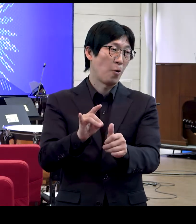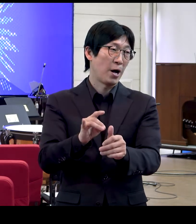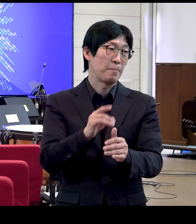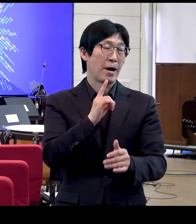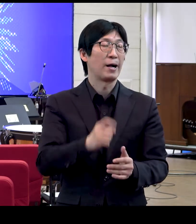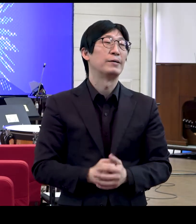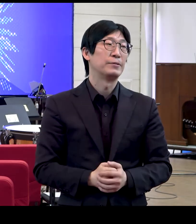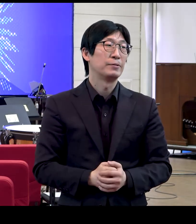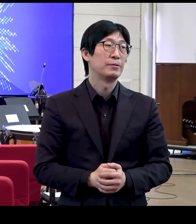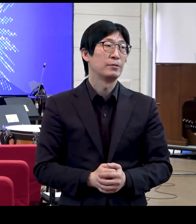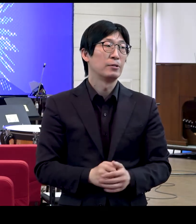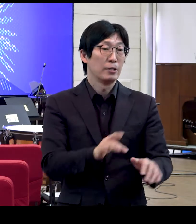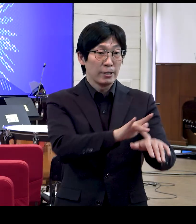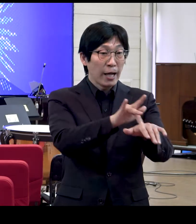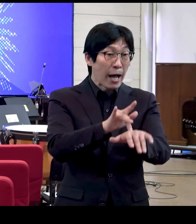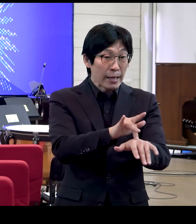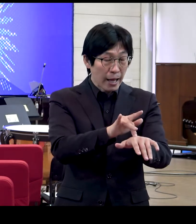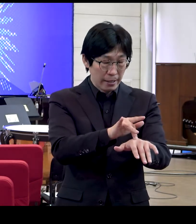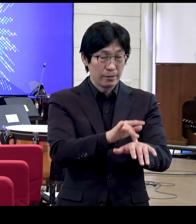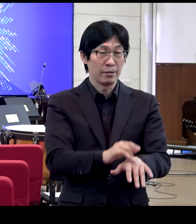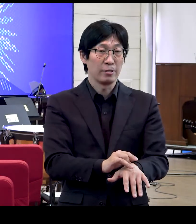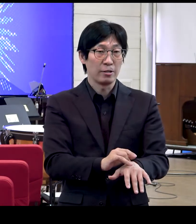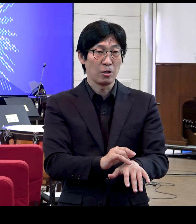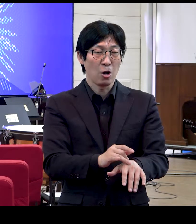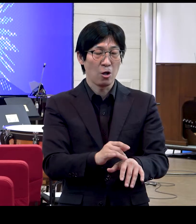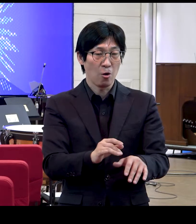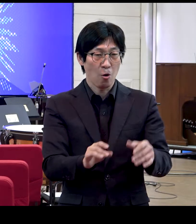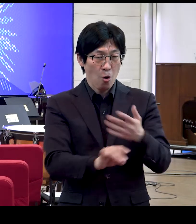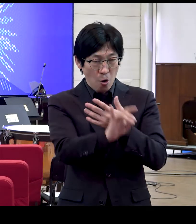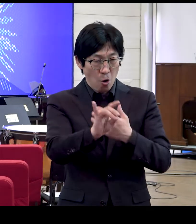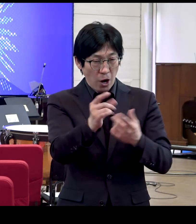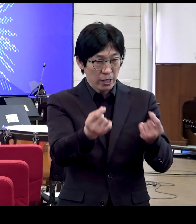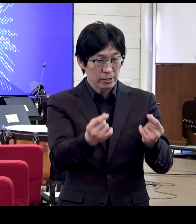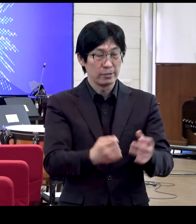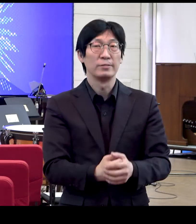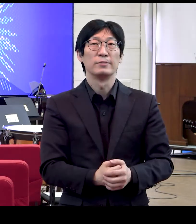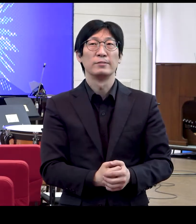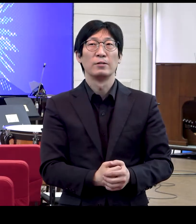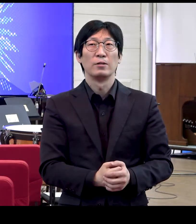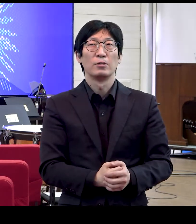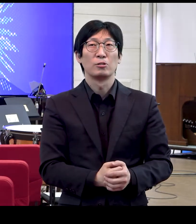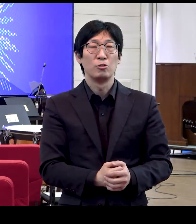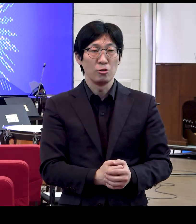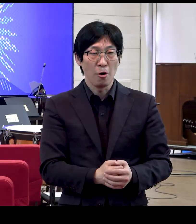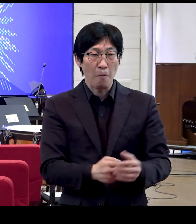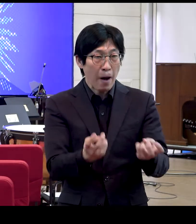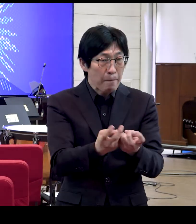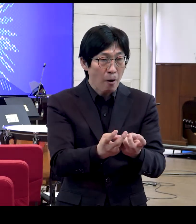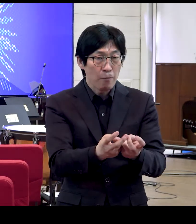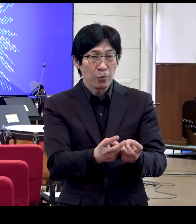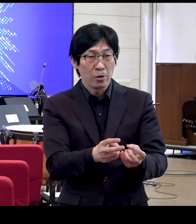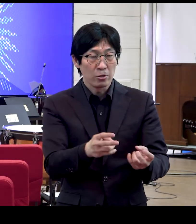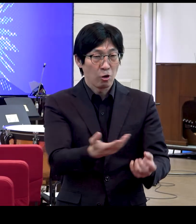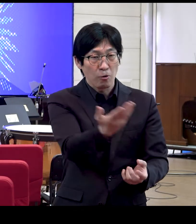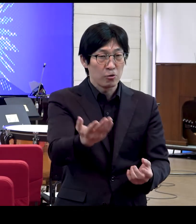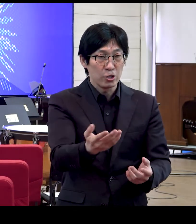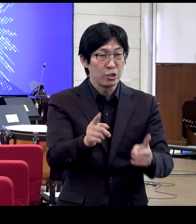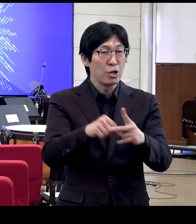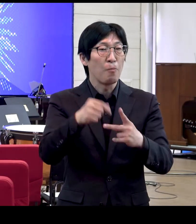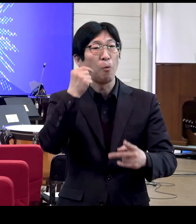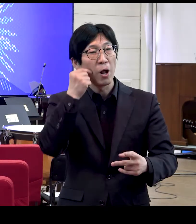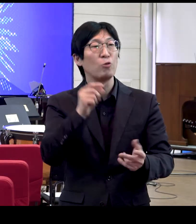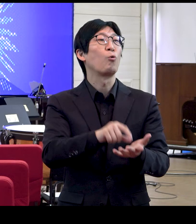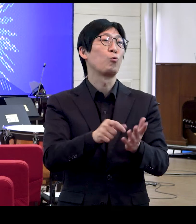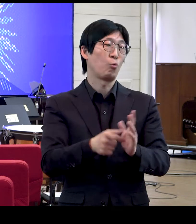예, 정말 사탄은 간교합니다. 얼마나 교활한지, 얼마나 교묘한지 그 술수와 전략은 우리가 감당할 수